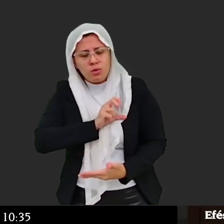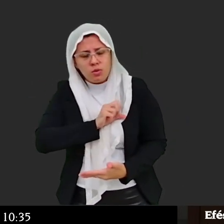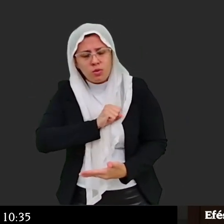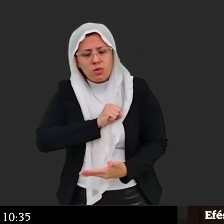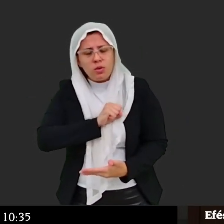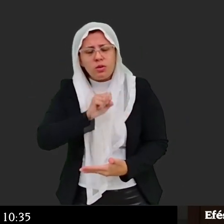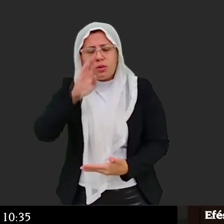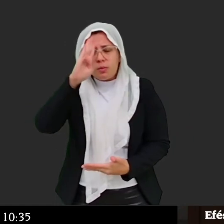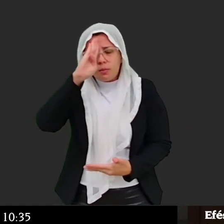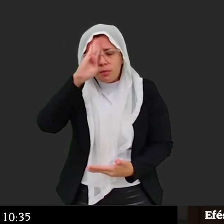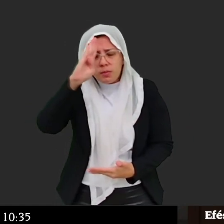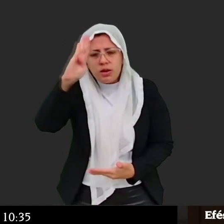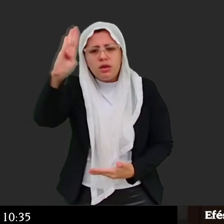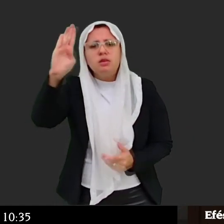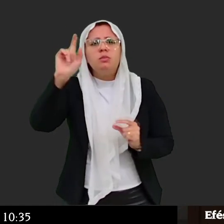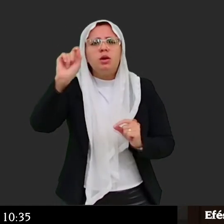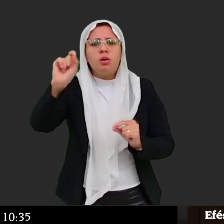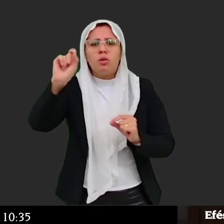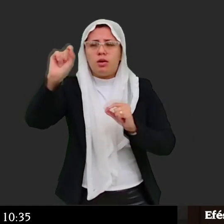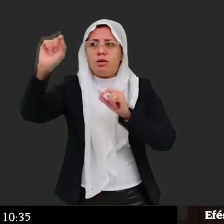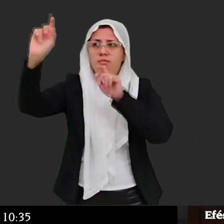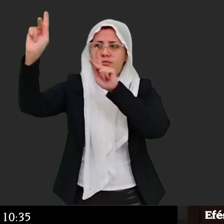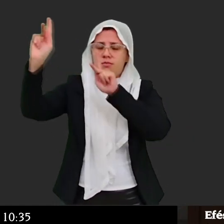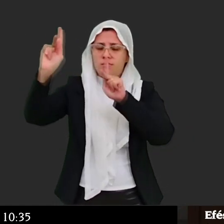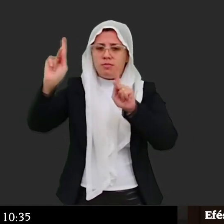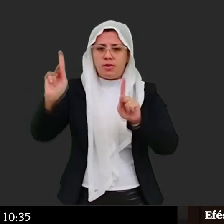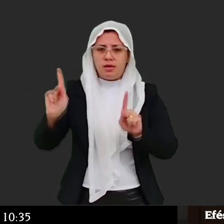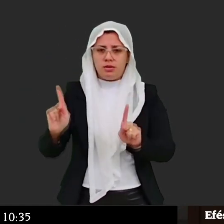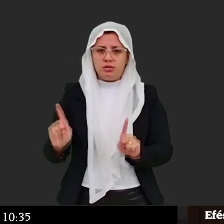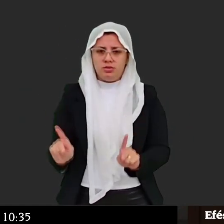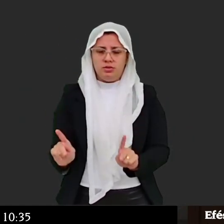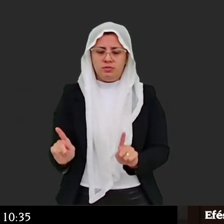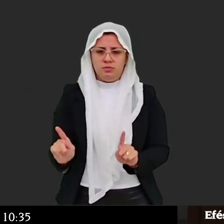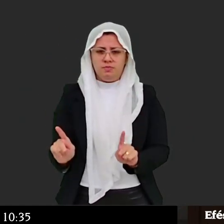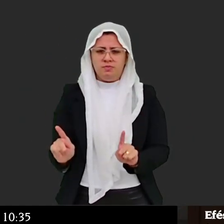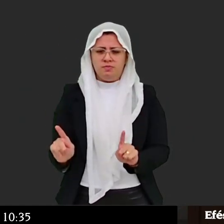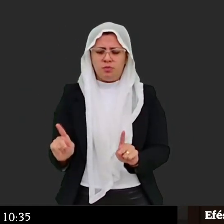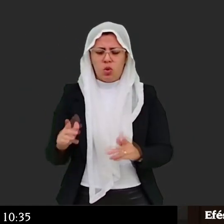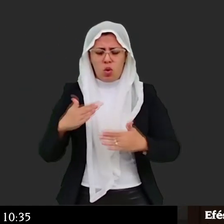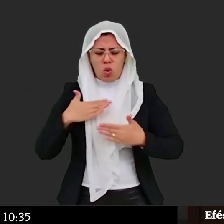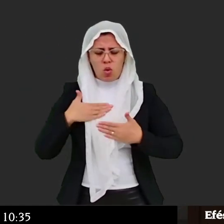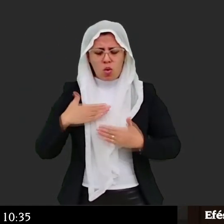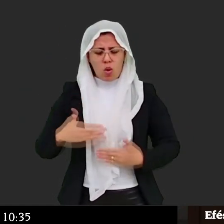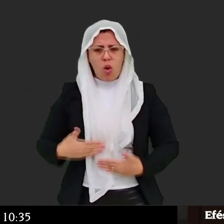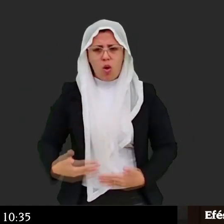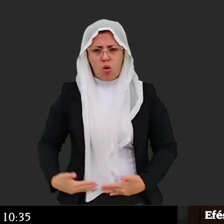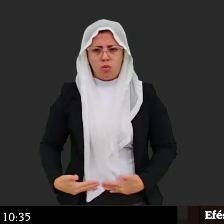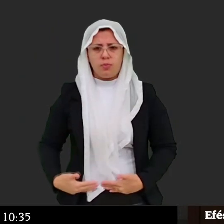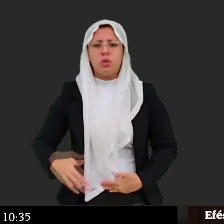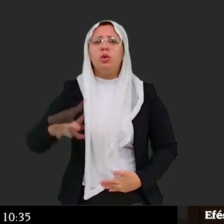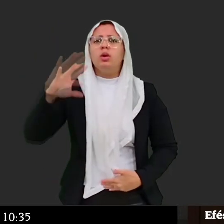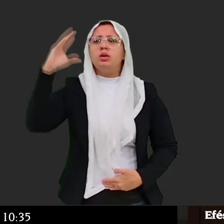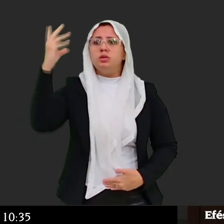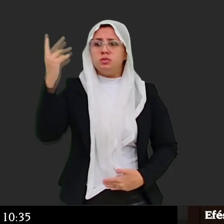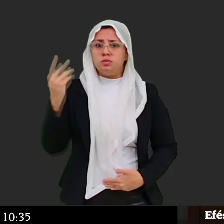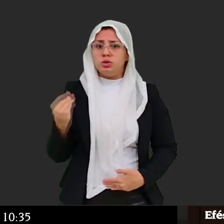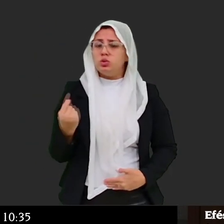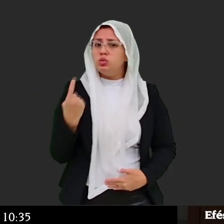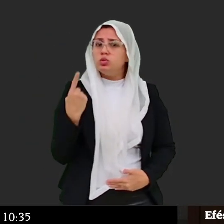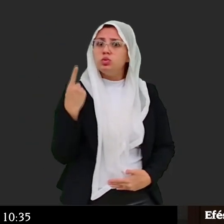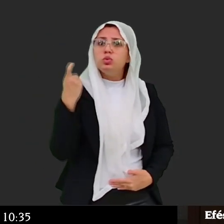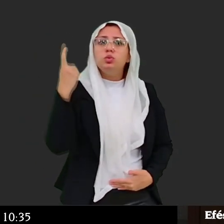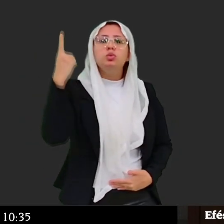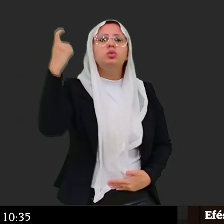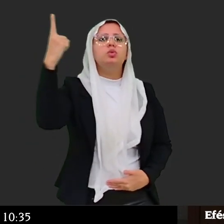paz. Há um só corpo e um só Espírito, como também fostes chamados em uma